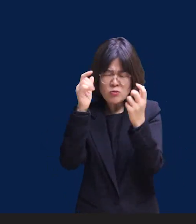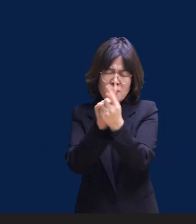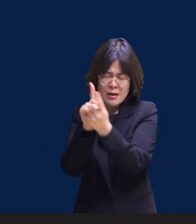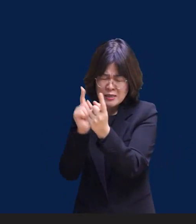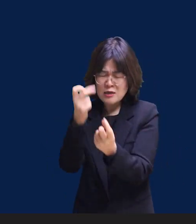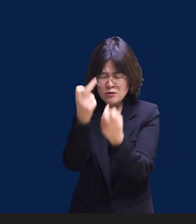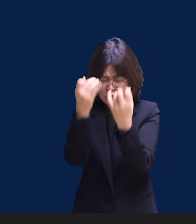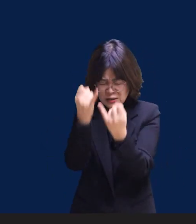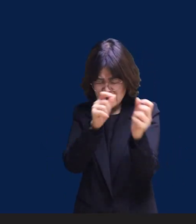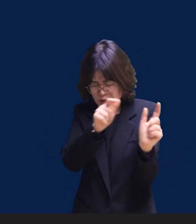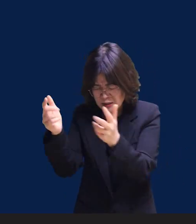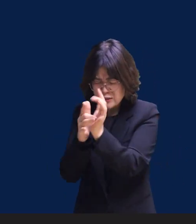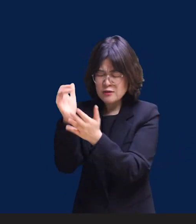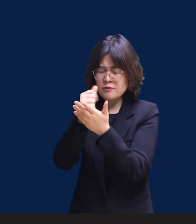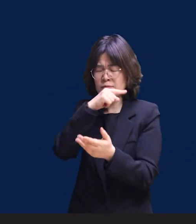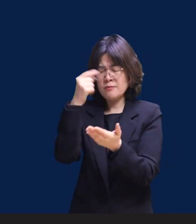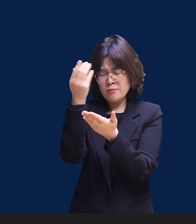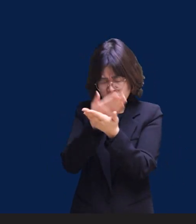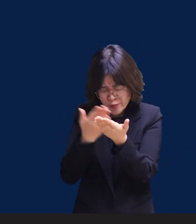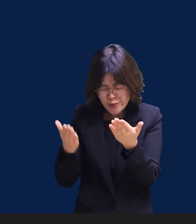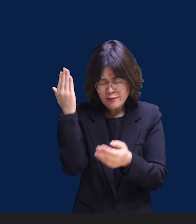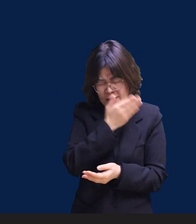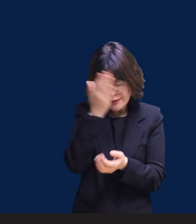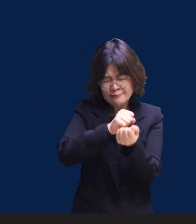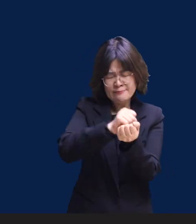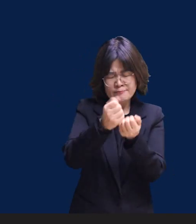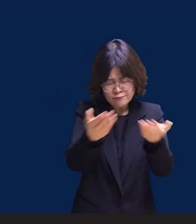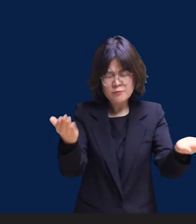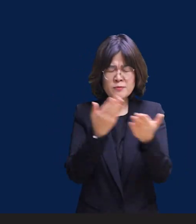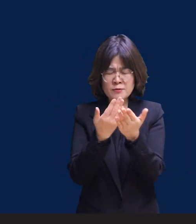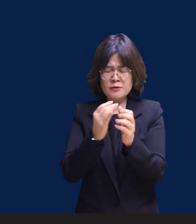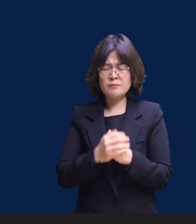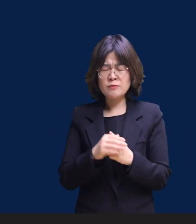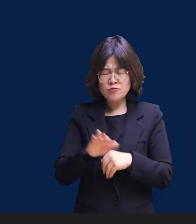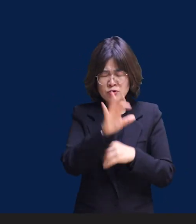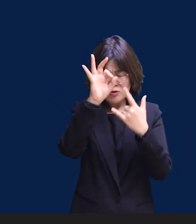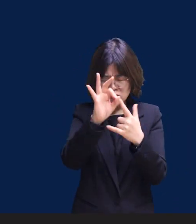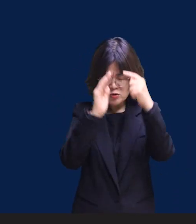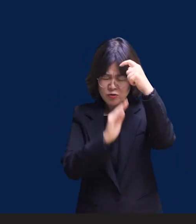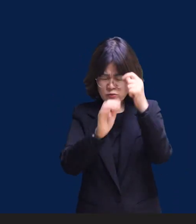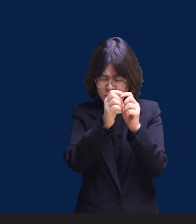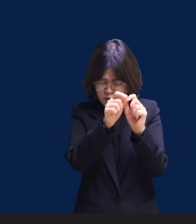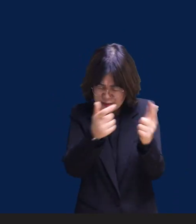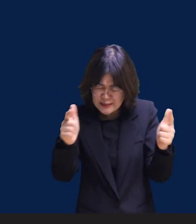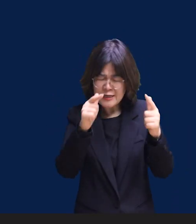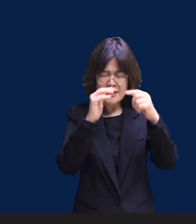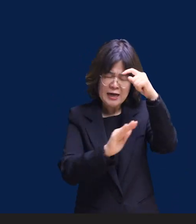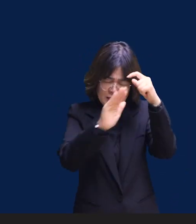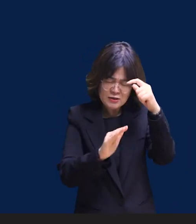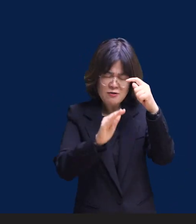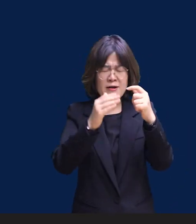형제 자매들을 예수님의 보혈로 깨끗하게 씻김받게 하여 주시옵소서. 우리 교회 성도들의